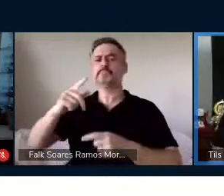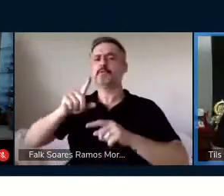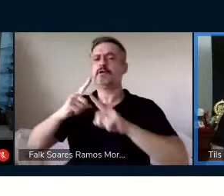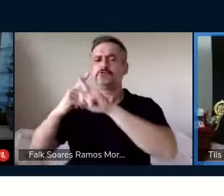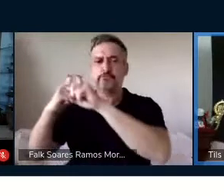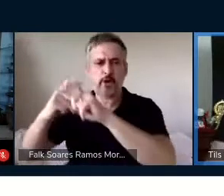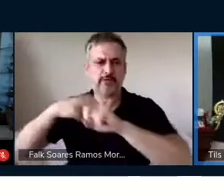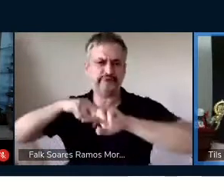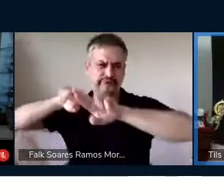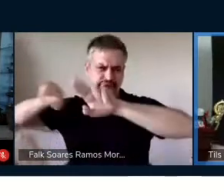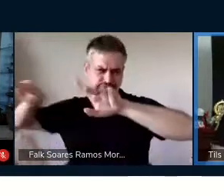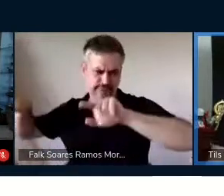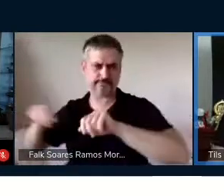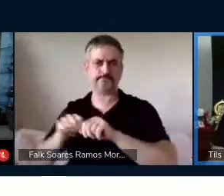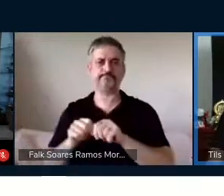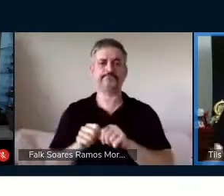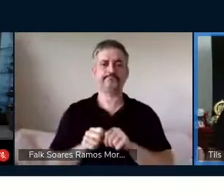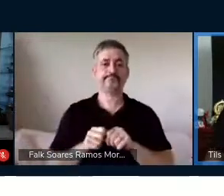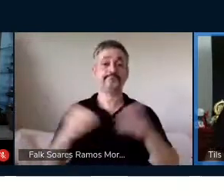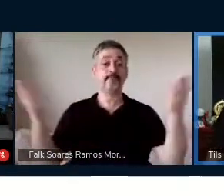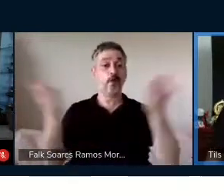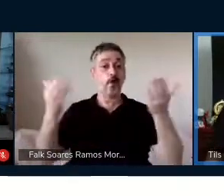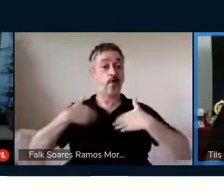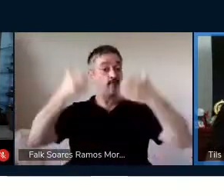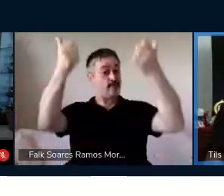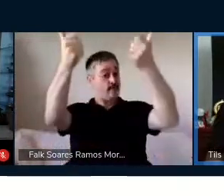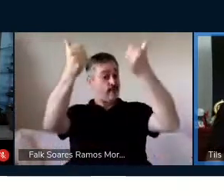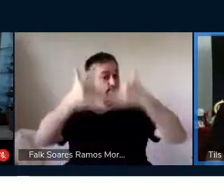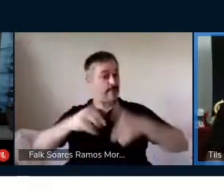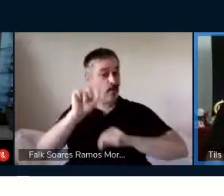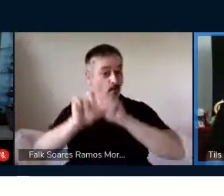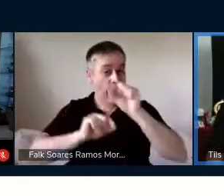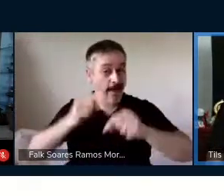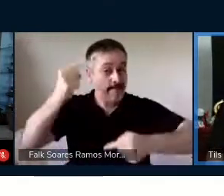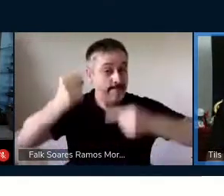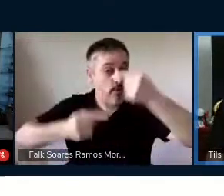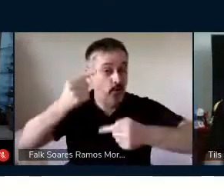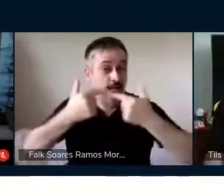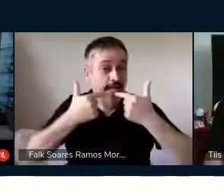línguas escritas. O espanhol, o inglês, dentre outros idiomas também.